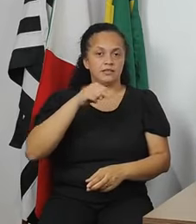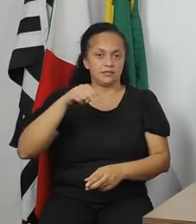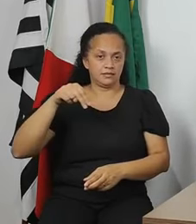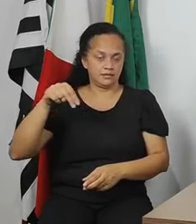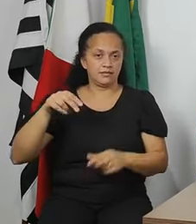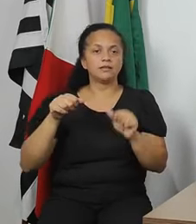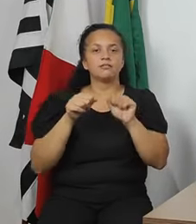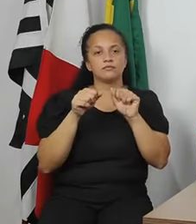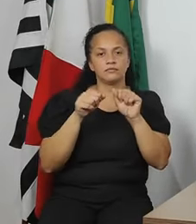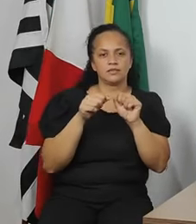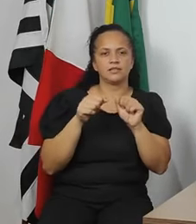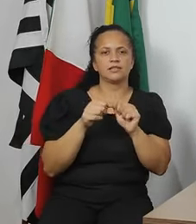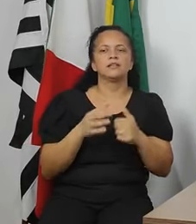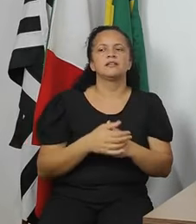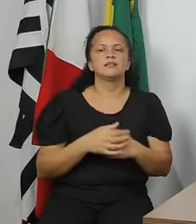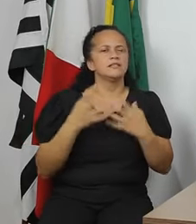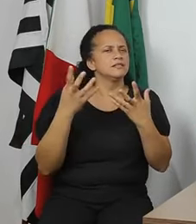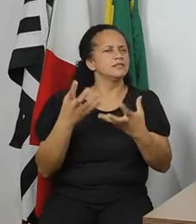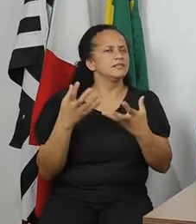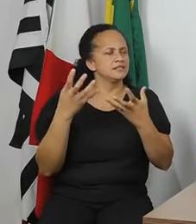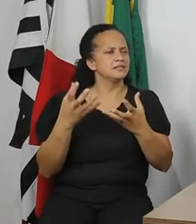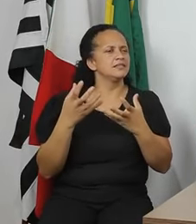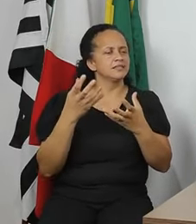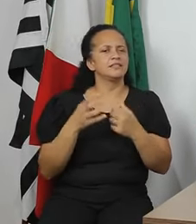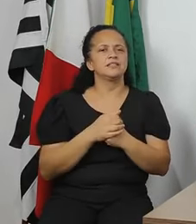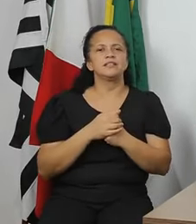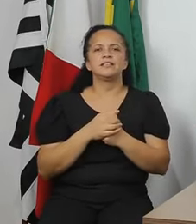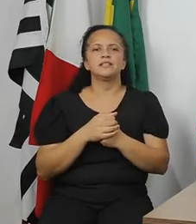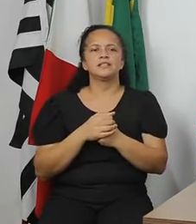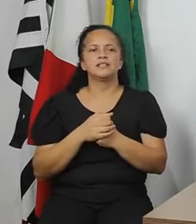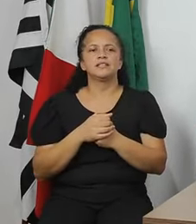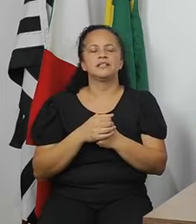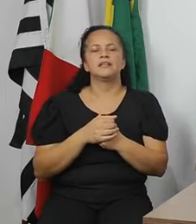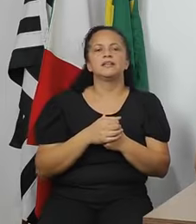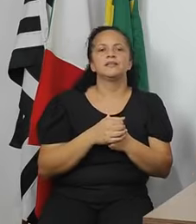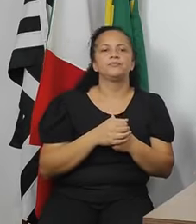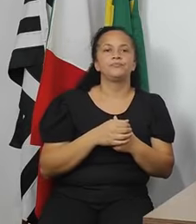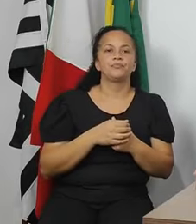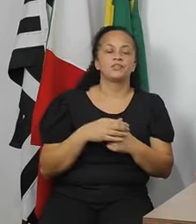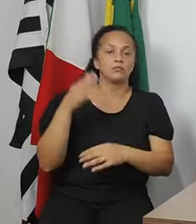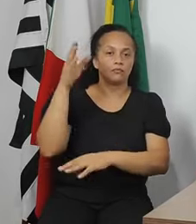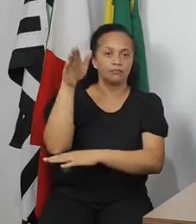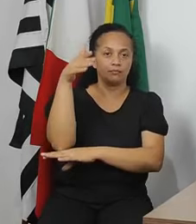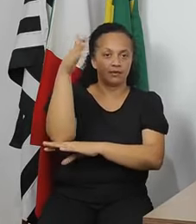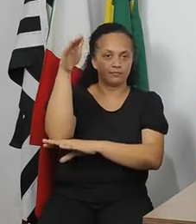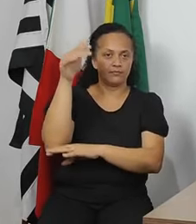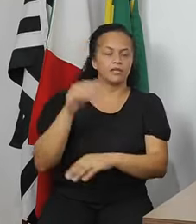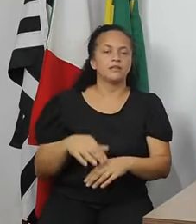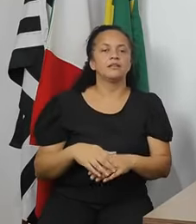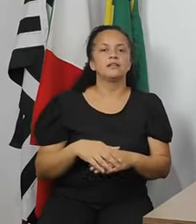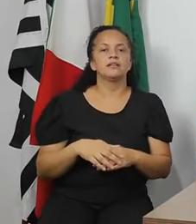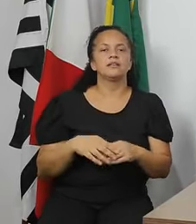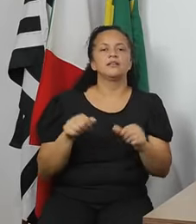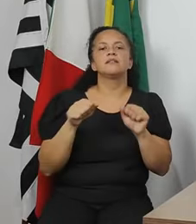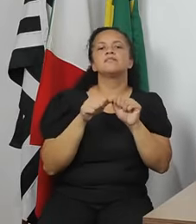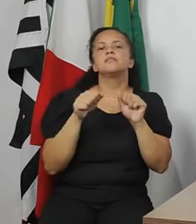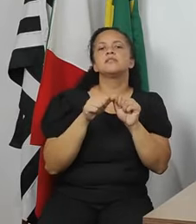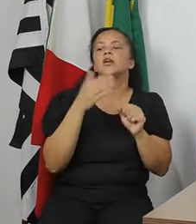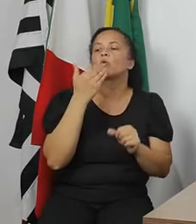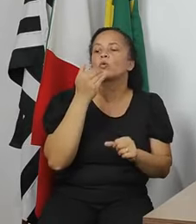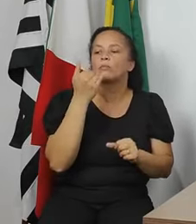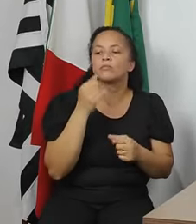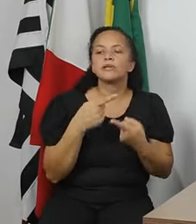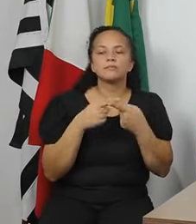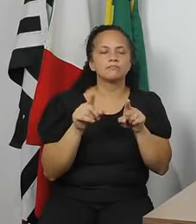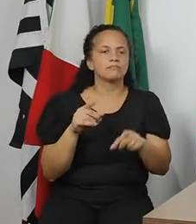eles comessem ali os manjares, né, da Babilônia, né? Mas só que ele se recusou e disse ali para o mestre